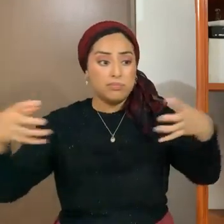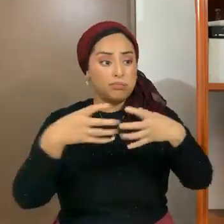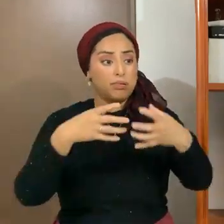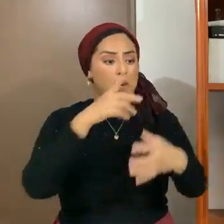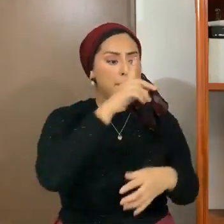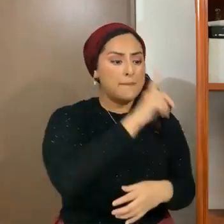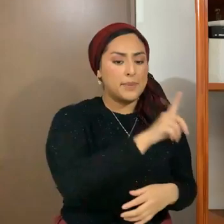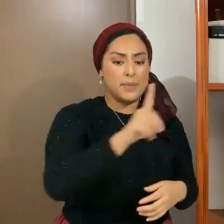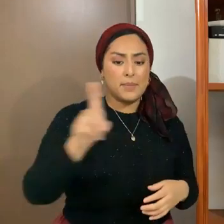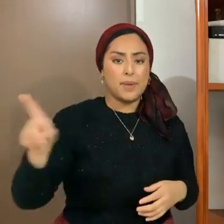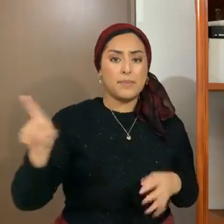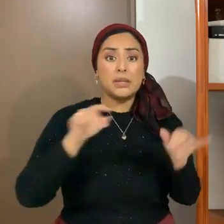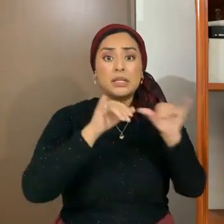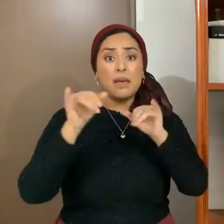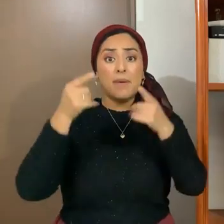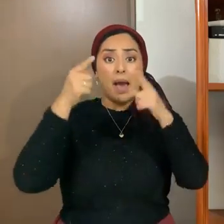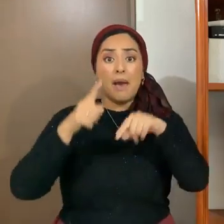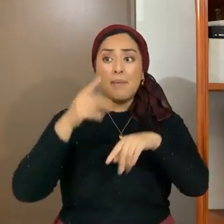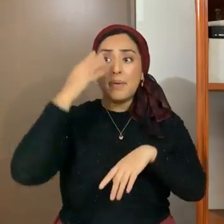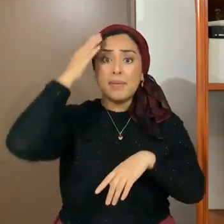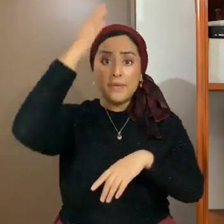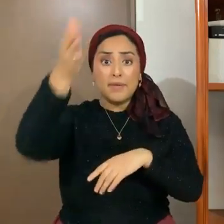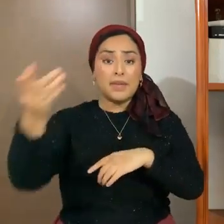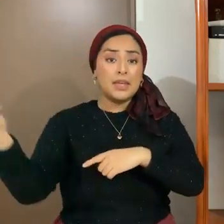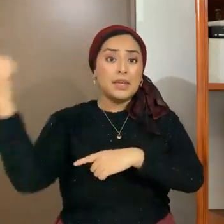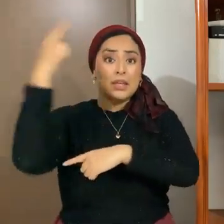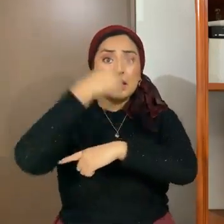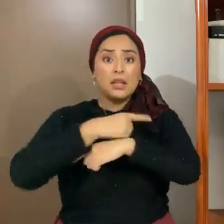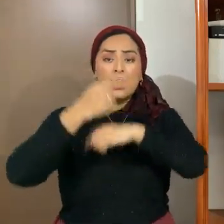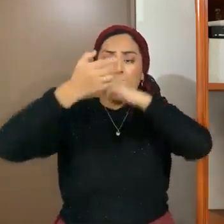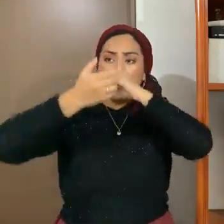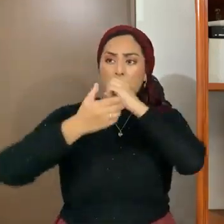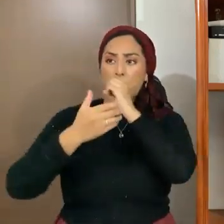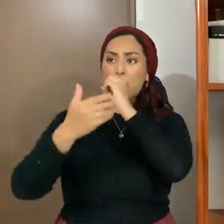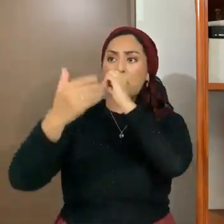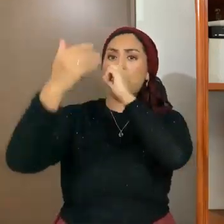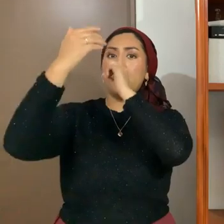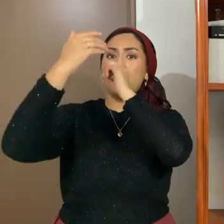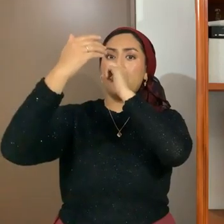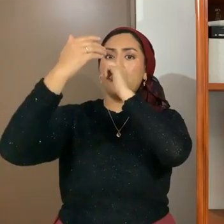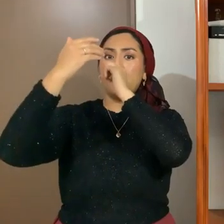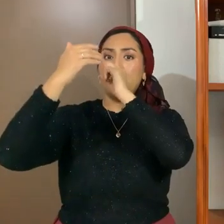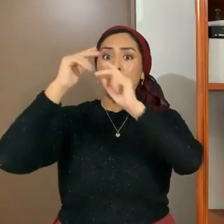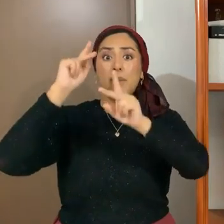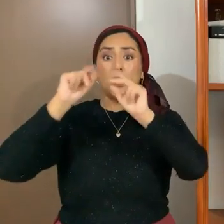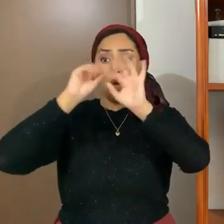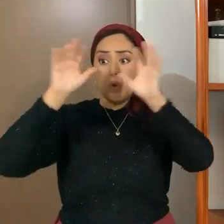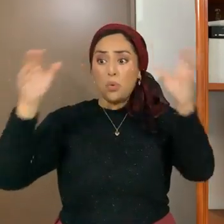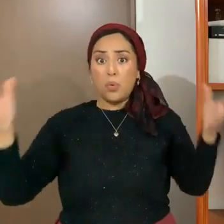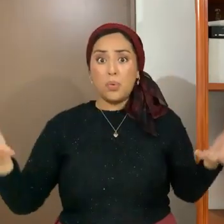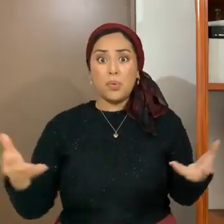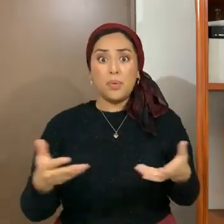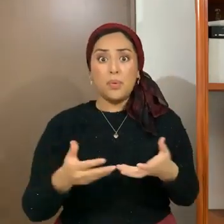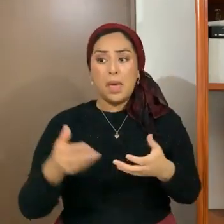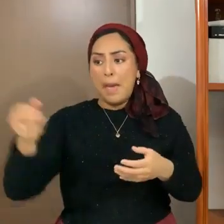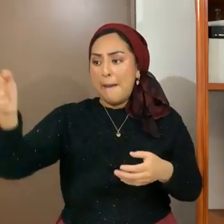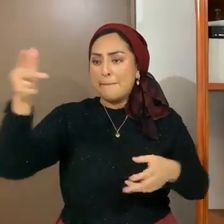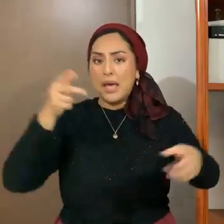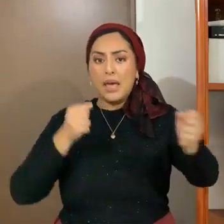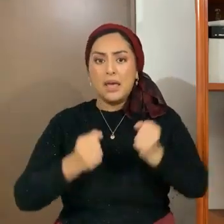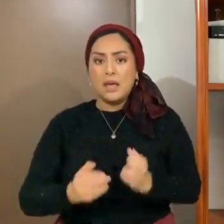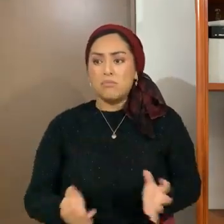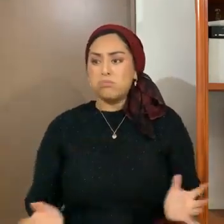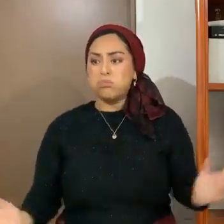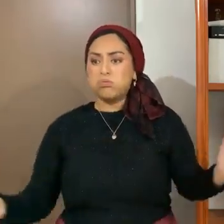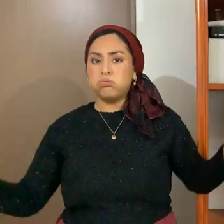uno. Acontecerá también que en aquel día se tocará con gran shofar, y vendrán los que habían sido esparcidos en la tierra de Asiria, y los